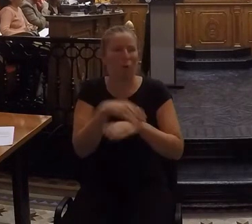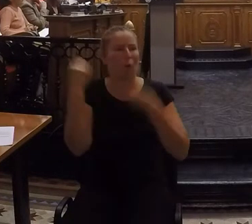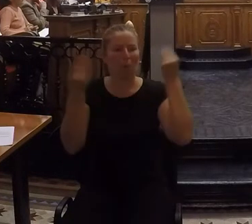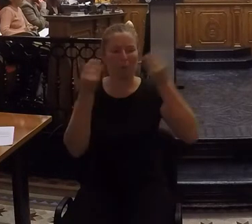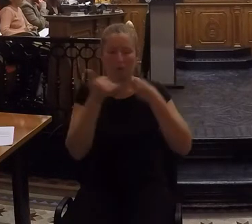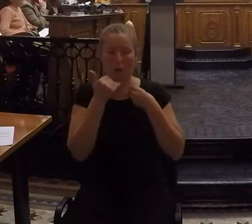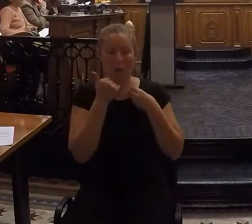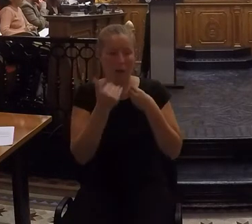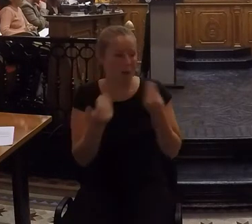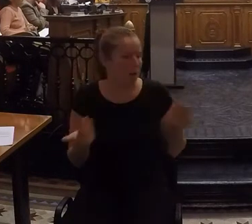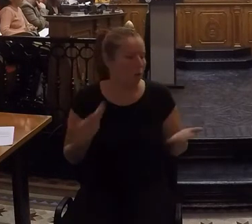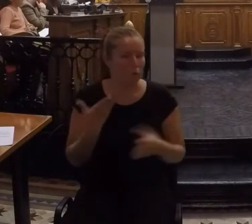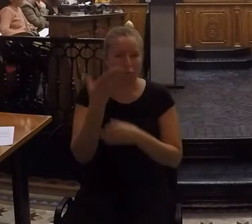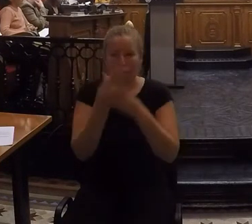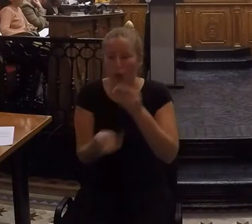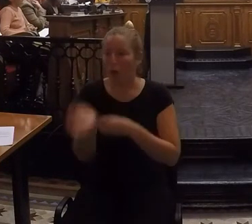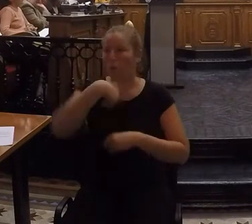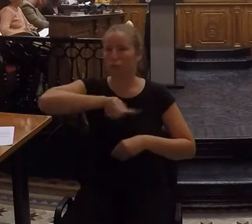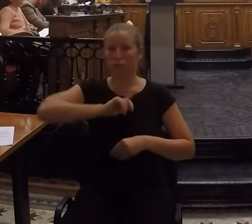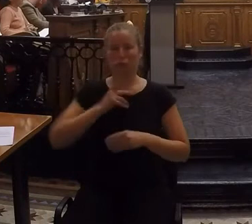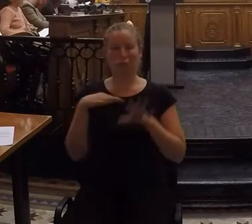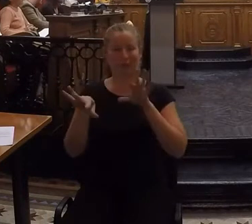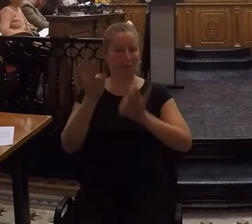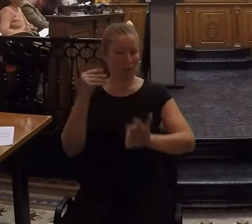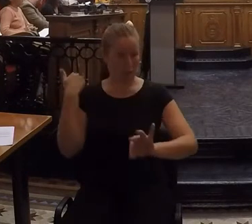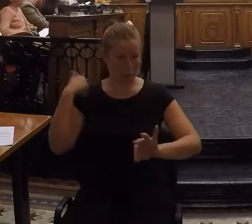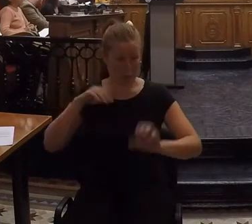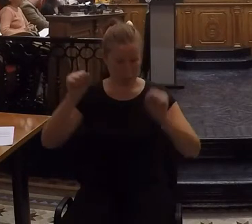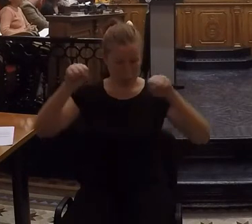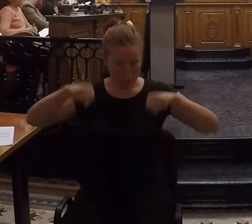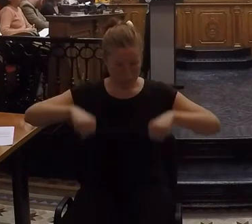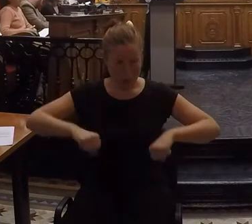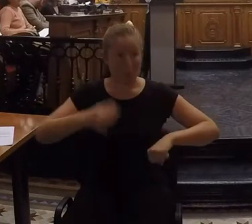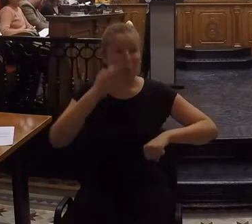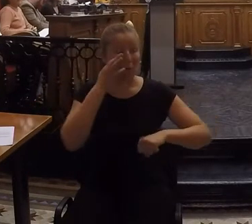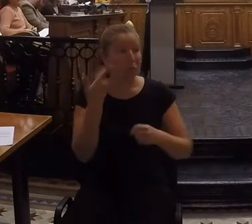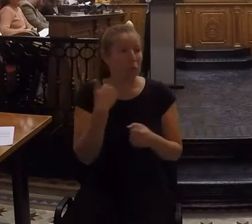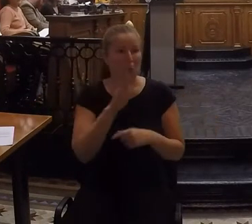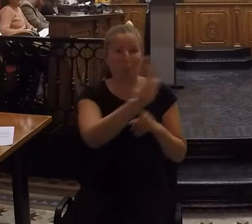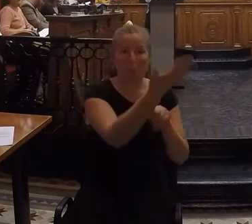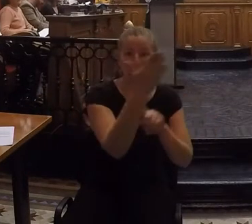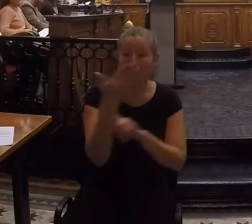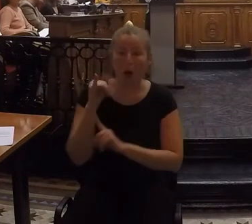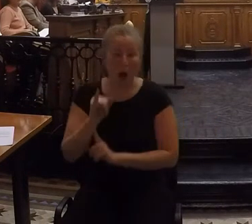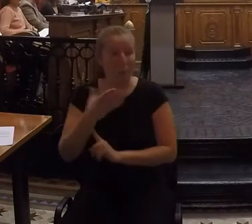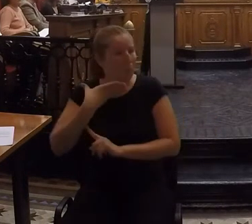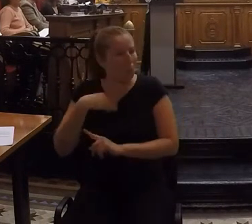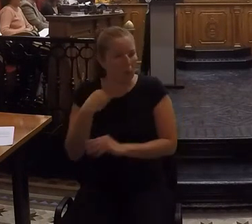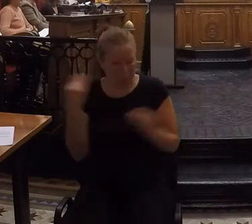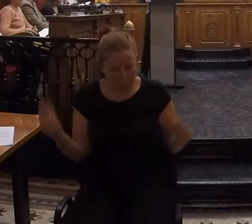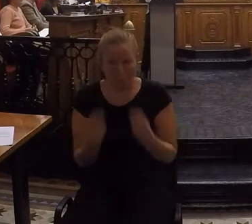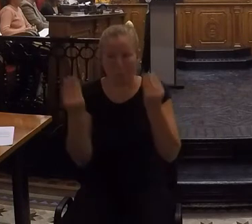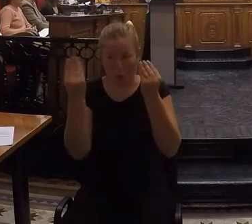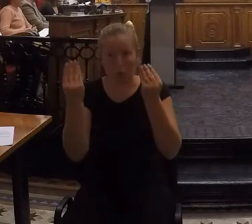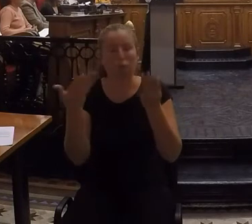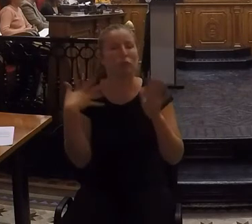por los cuales se ha tomado una decisión concreta sobre las cuestiones que plantean, con independencia de que dichas alegaciones cumplan